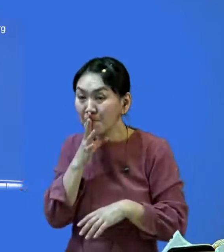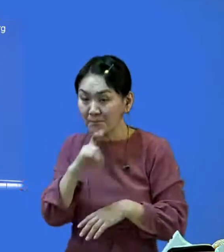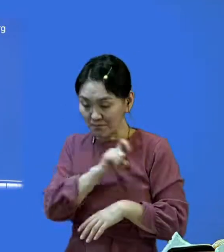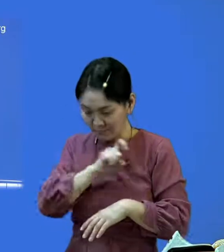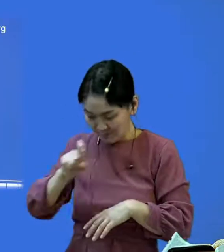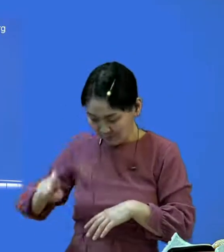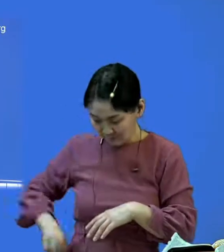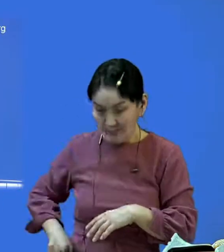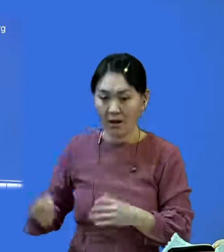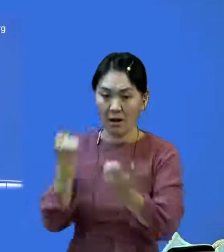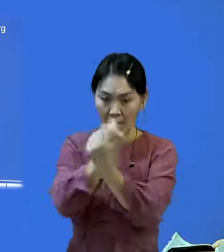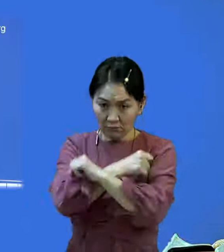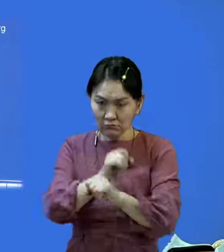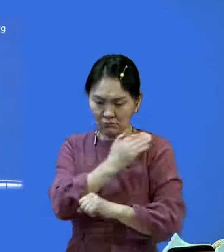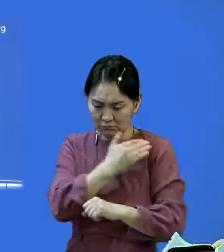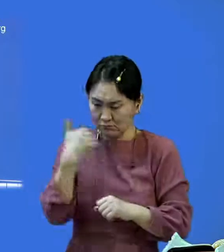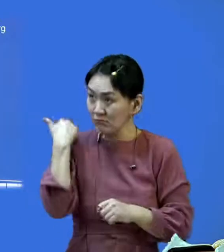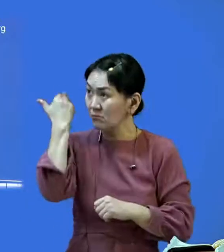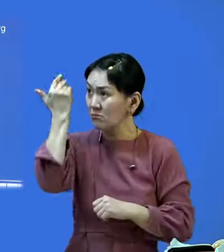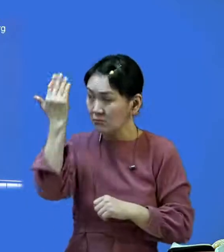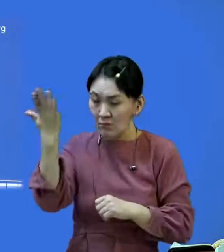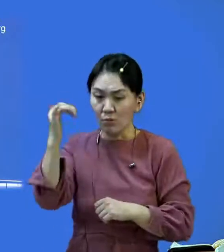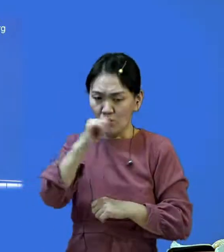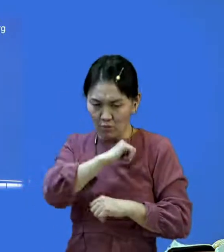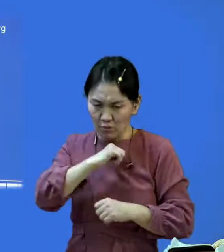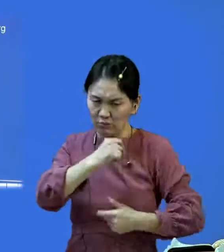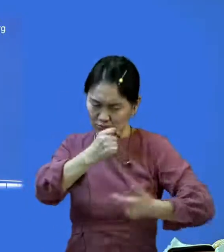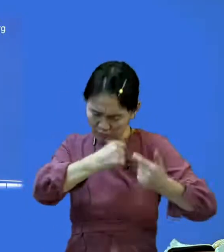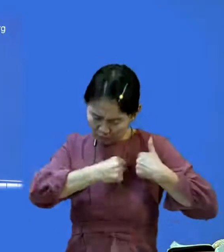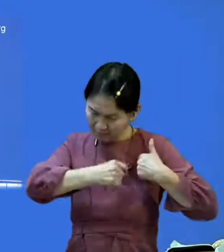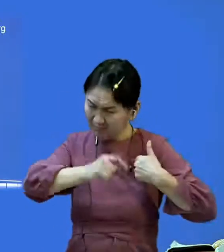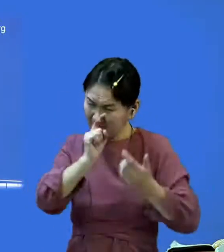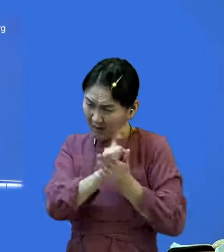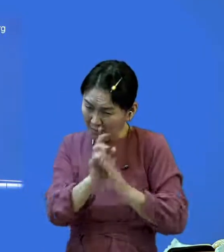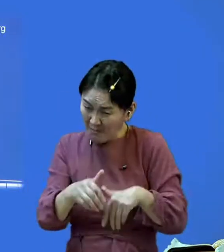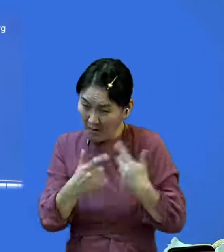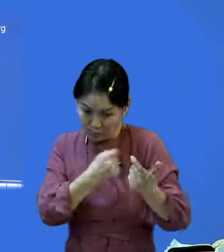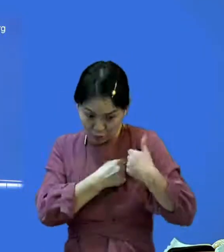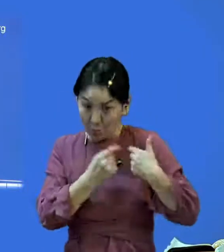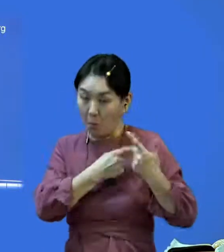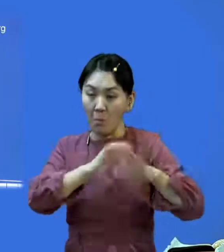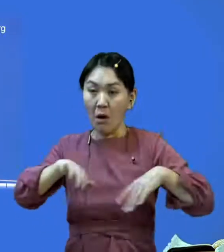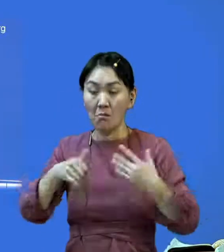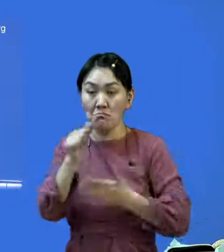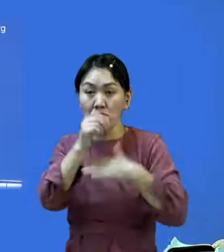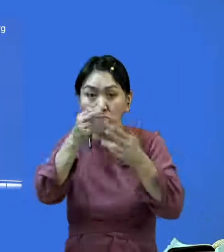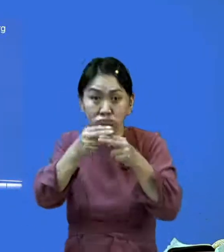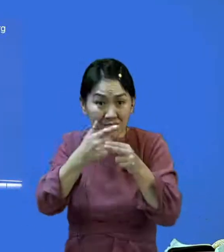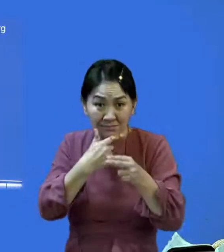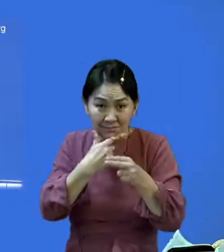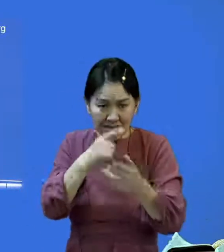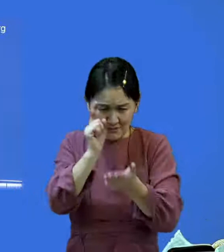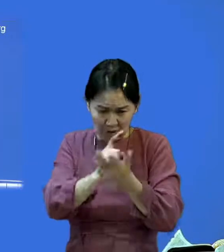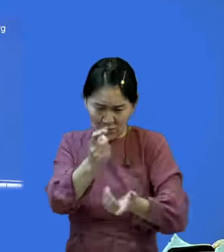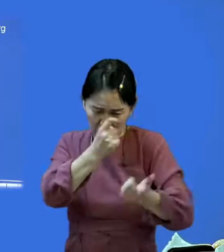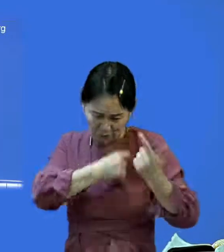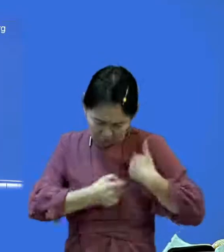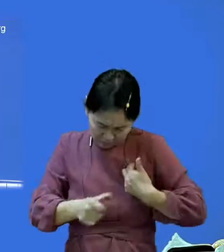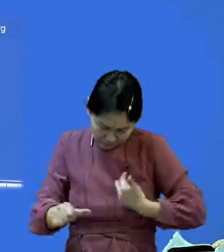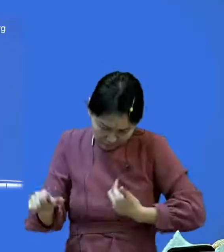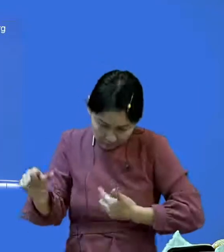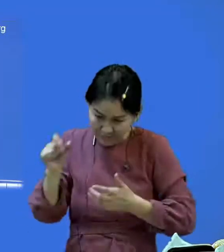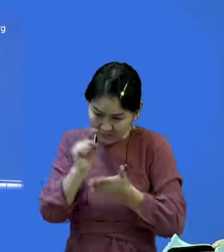Христ авралын эзэн маань зовлонгоор төгс болгохын түнд зогстой байжээ гэж хэлсэн байна.